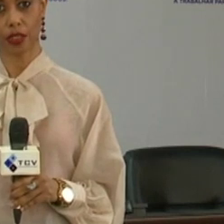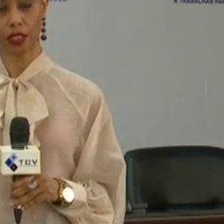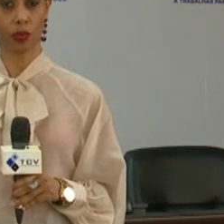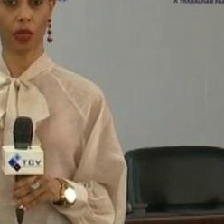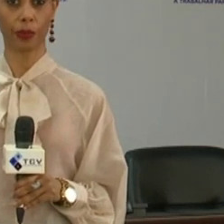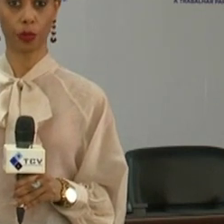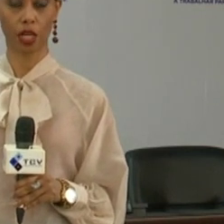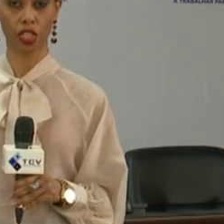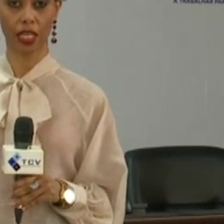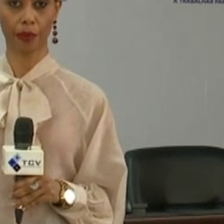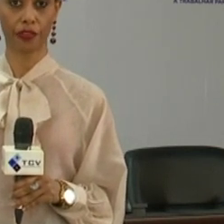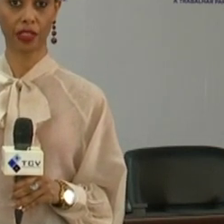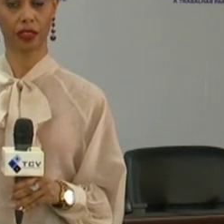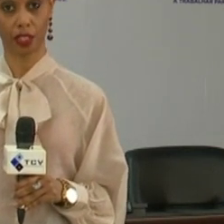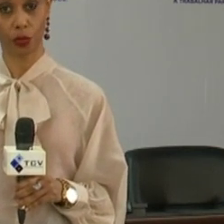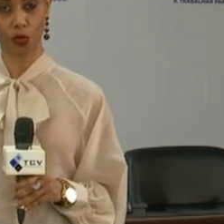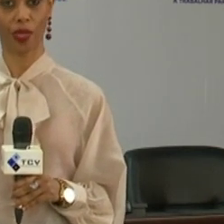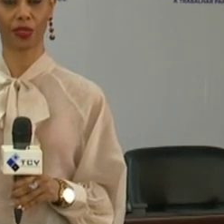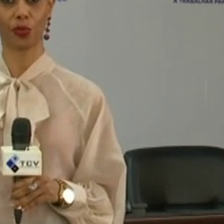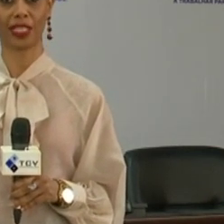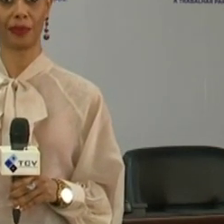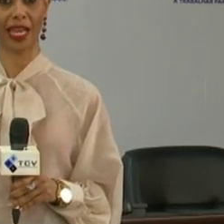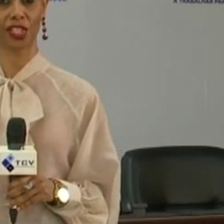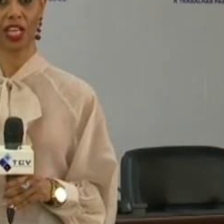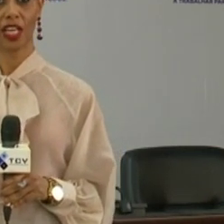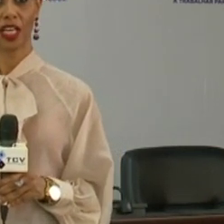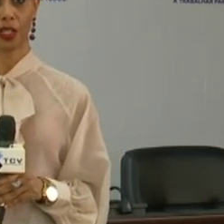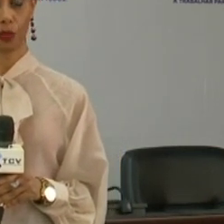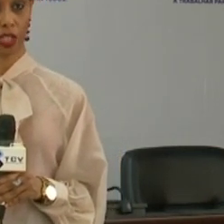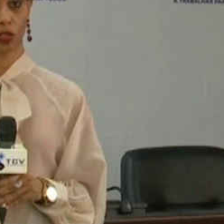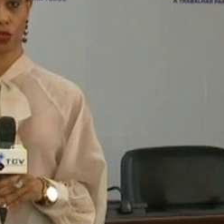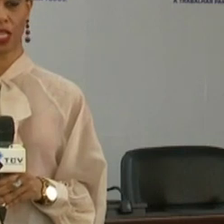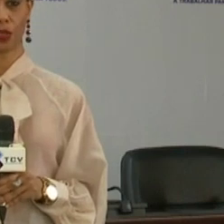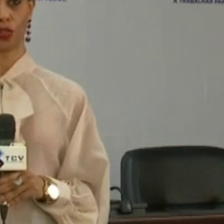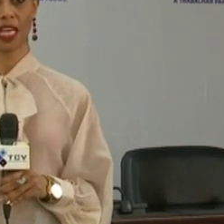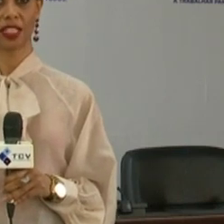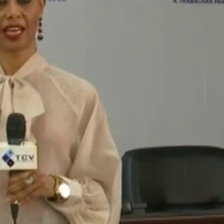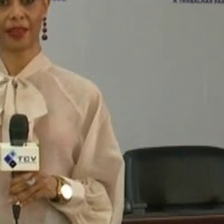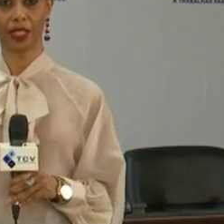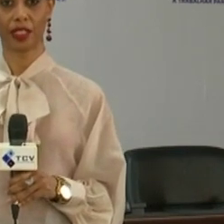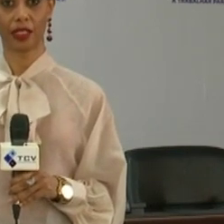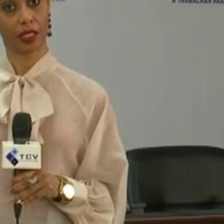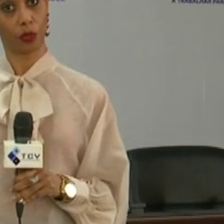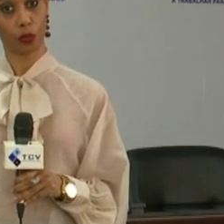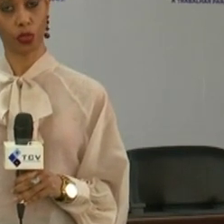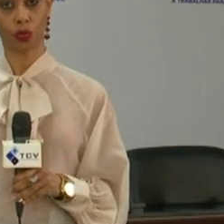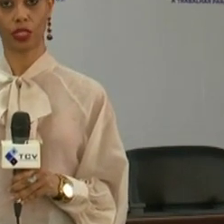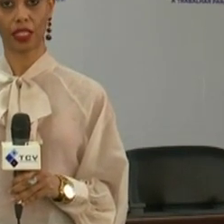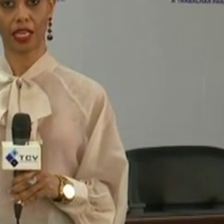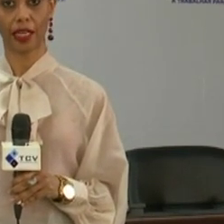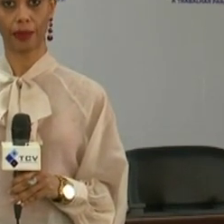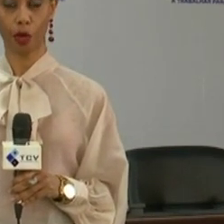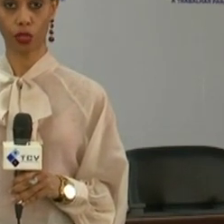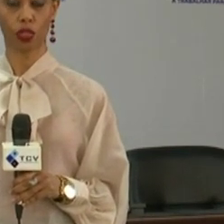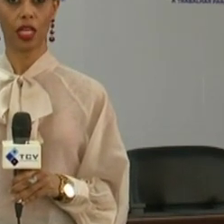dias da situação epidemiológica em Cabo Verde, e hoje, como é a segunda e da praxe, o Diretor Nacional de Saúde já está aqui connosco,